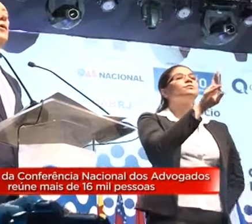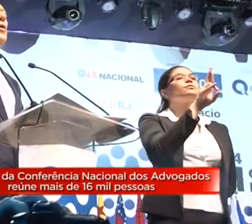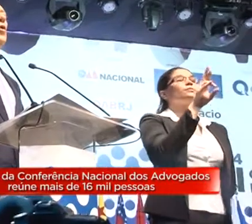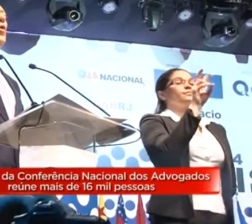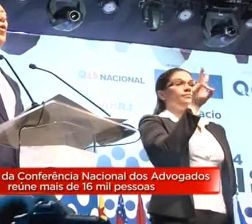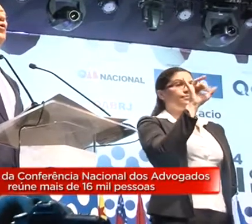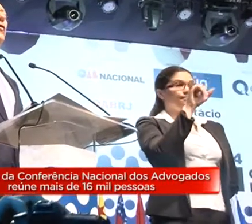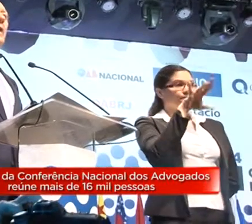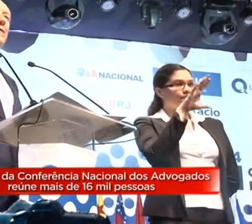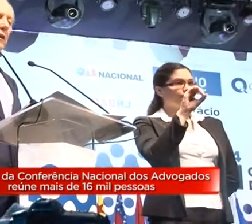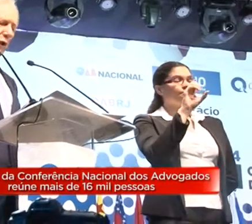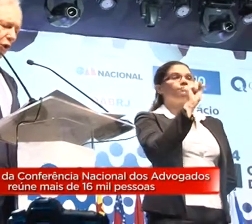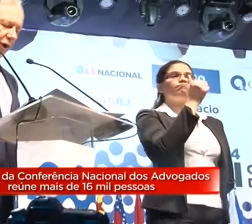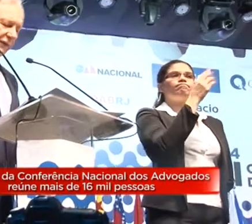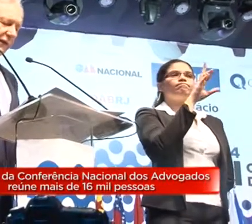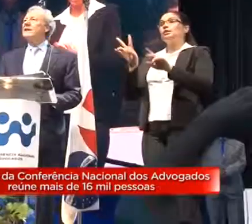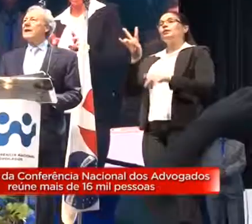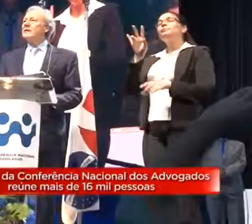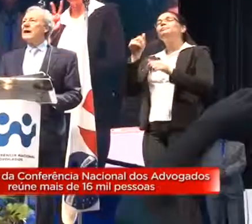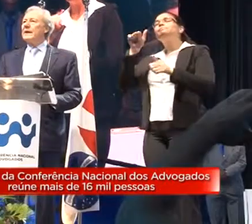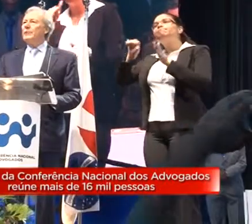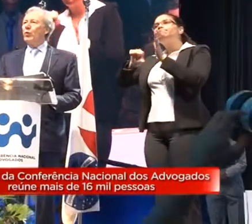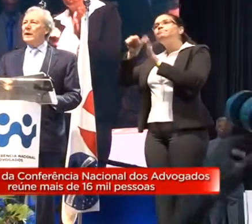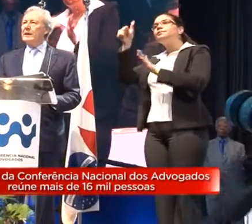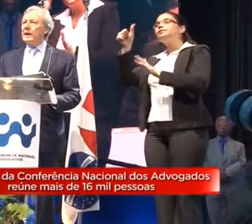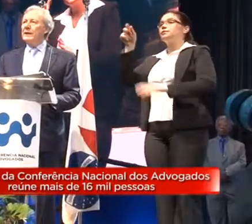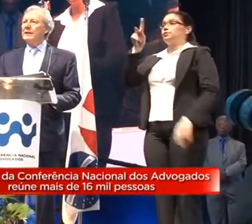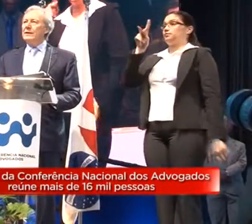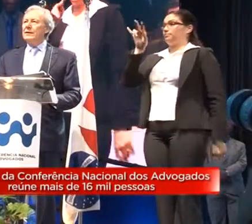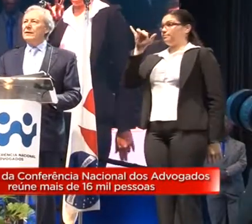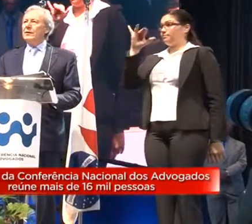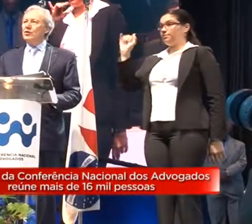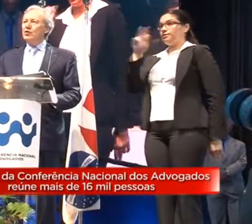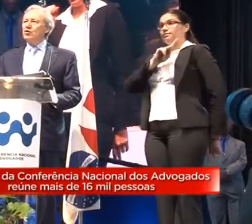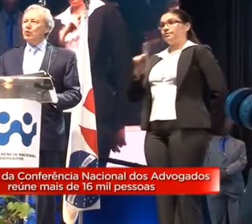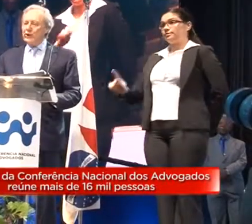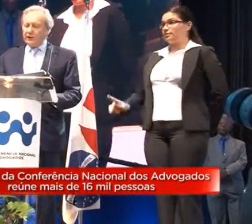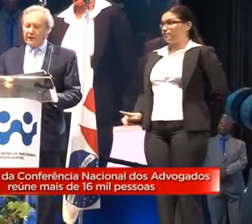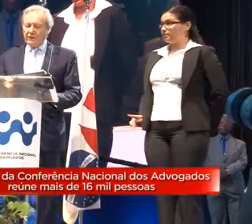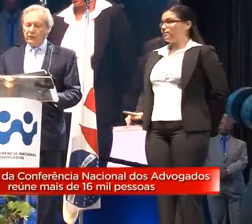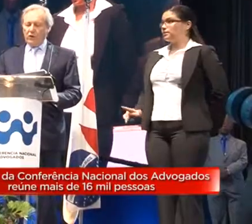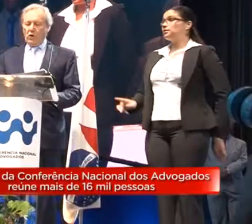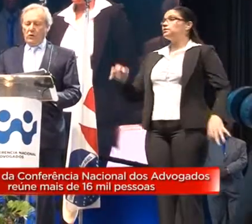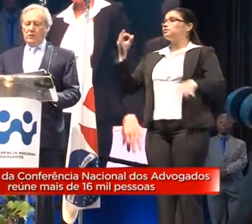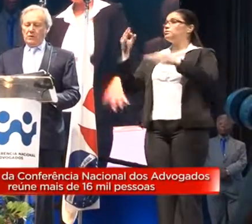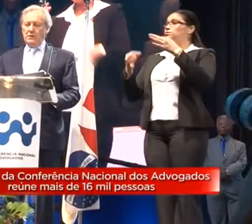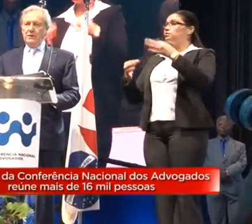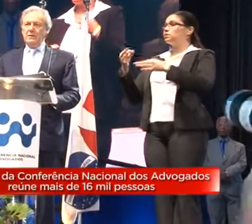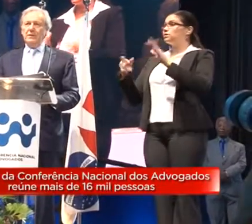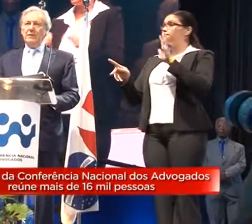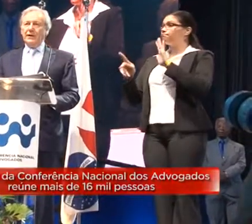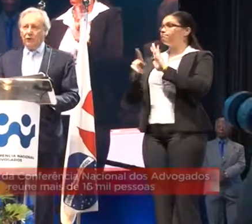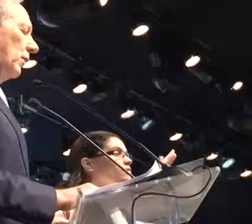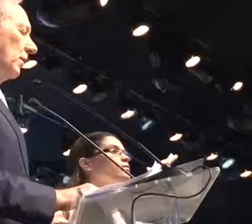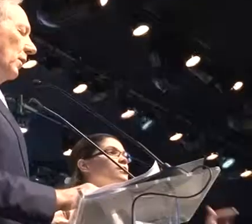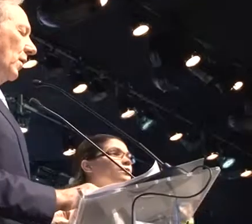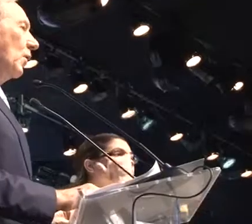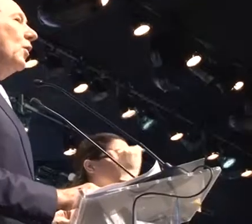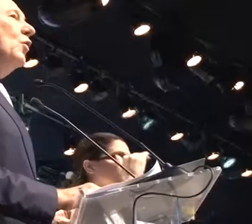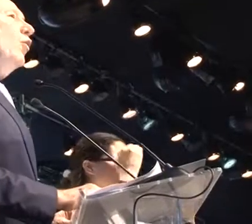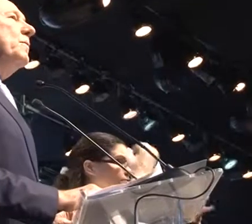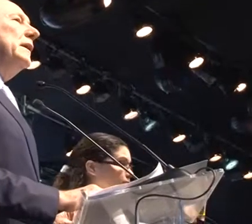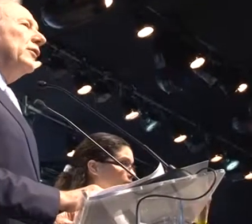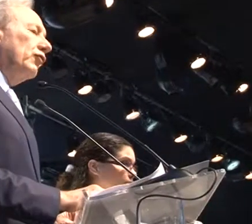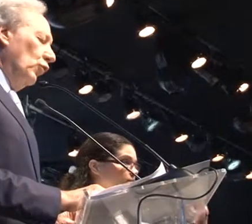a ação direta de inconstitucionalidade em que a OAB pede o fim do financiamento empresarial de campanhas eleitorais.